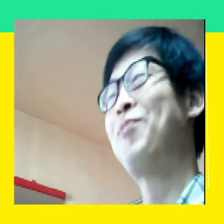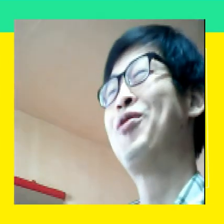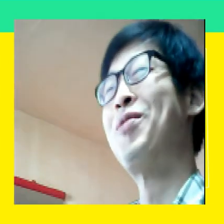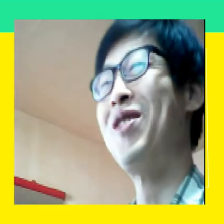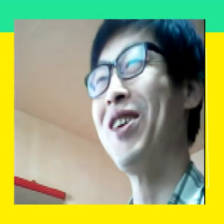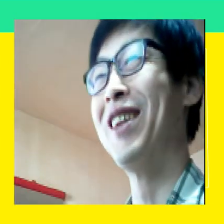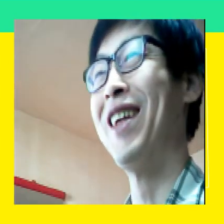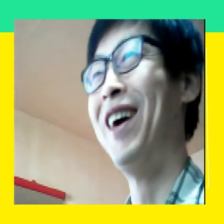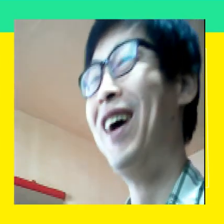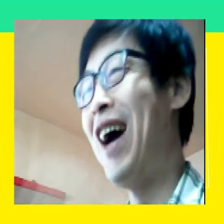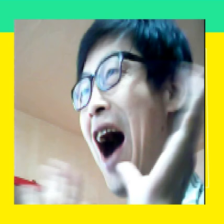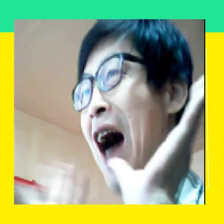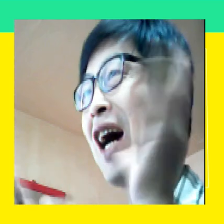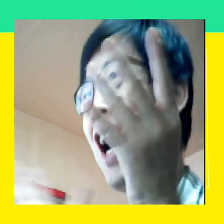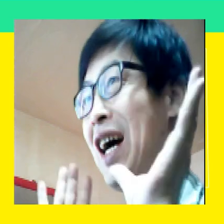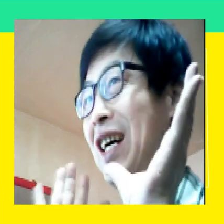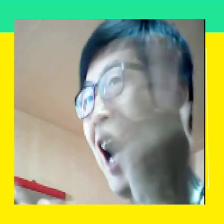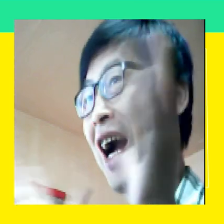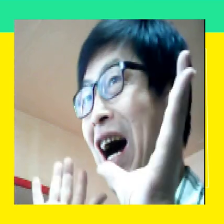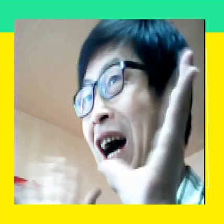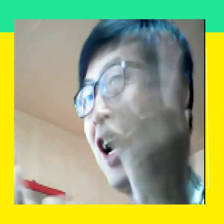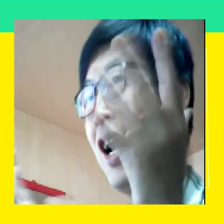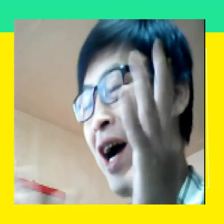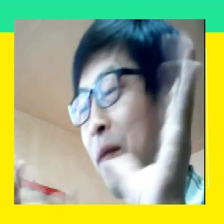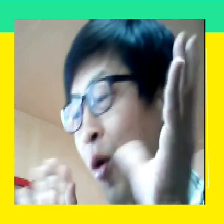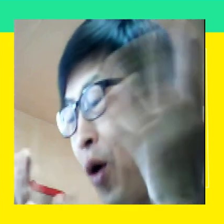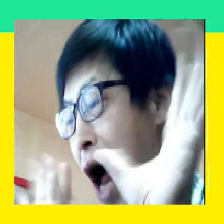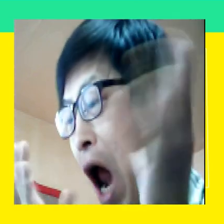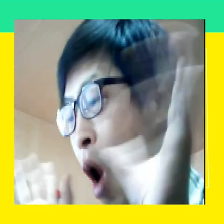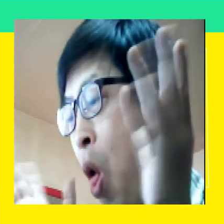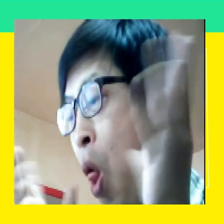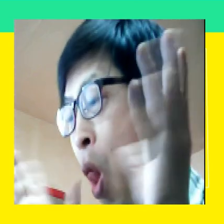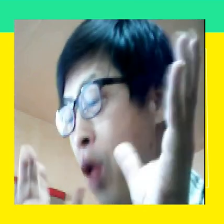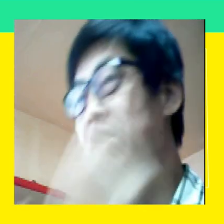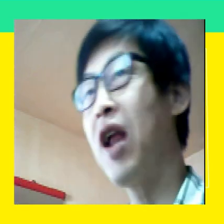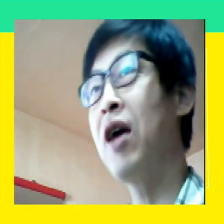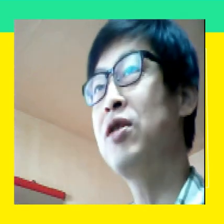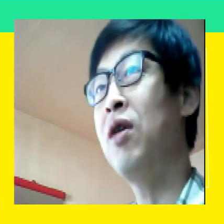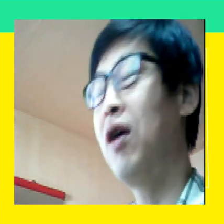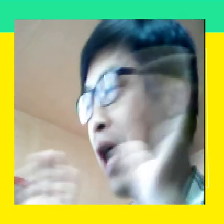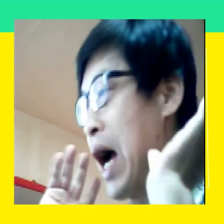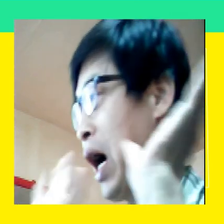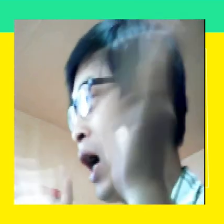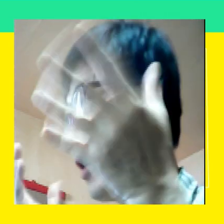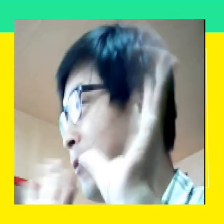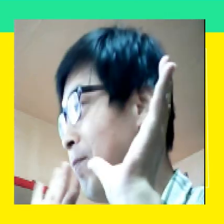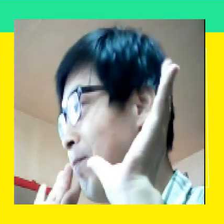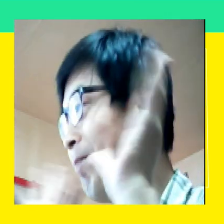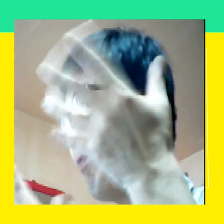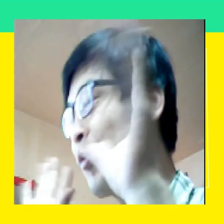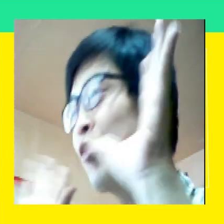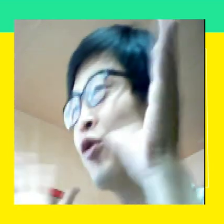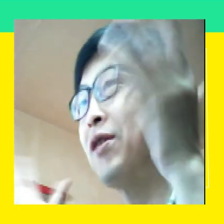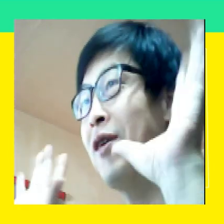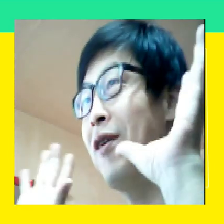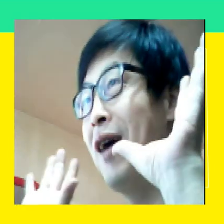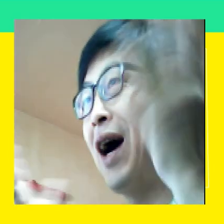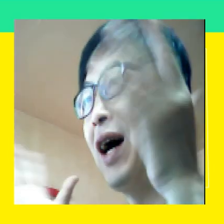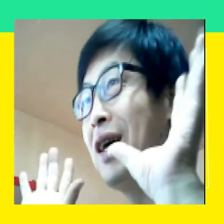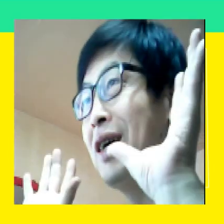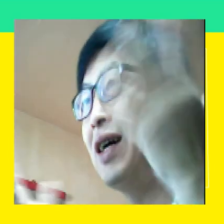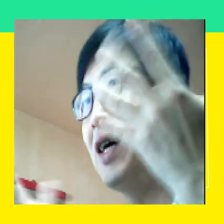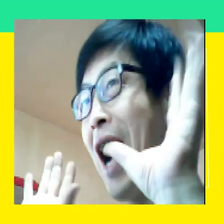무슨 표정인거 같아요 아가 아가 아가 아가 보고 얼룩무 이러잖아요 그쵸 아가 웃으면서